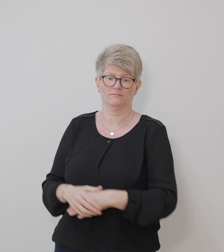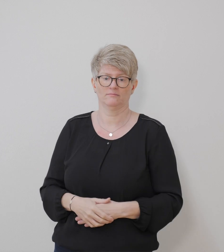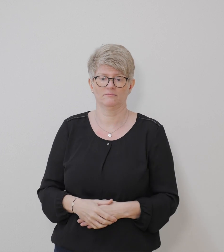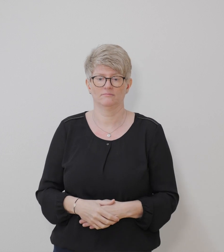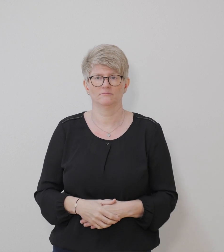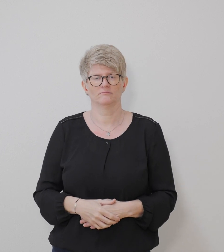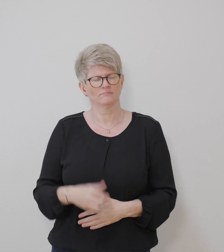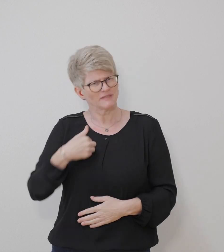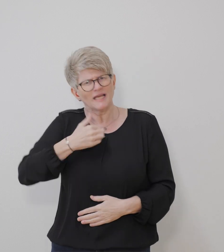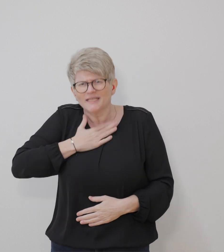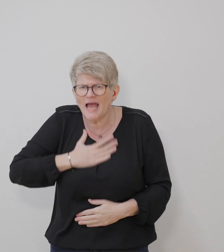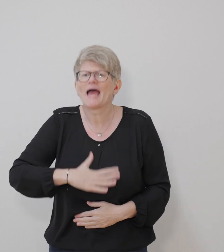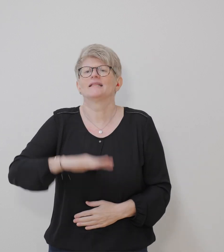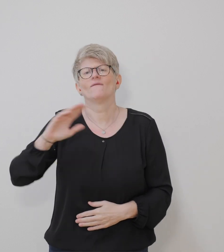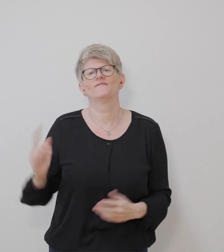das abnehmen.